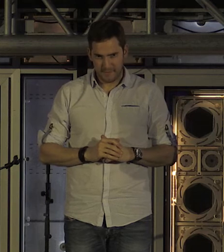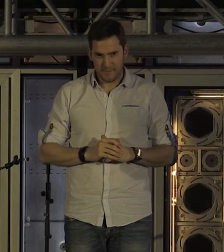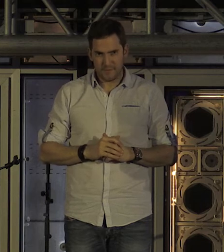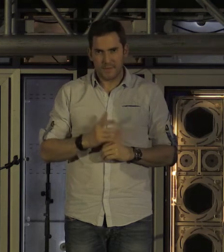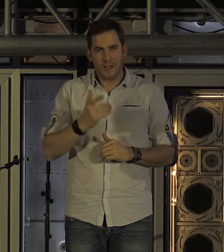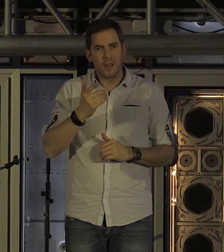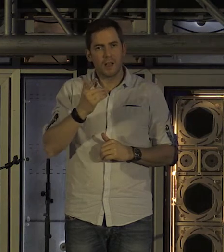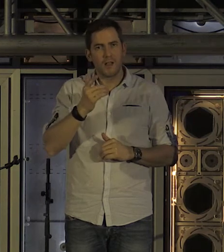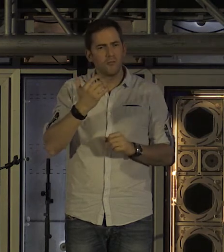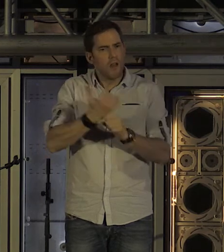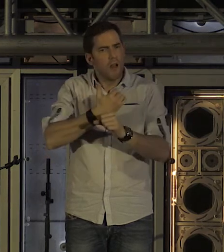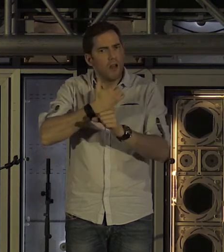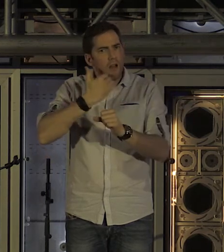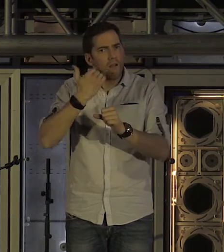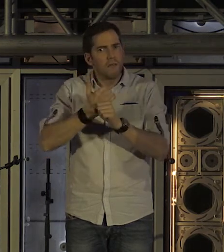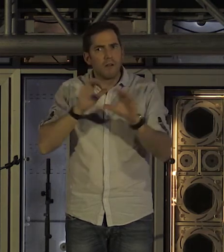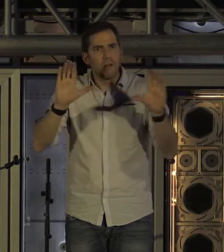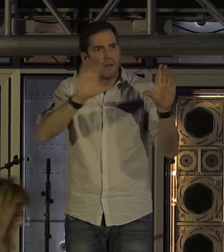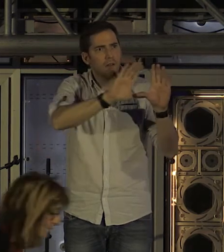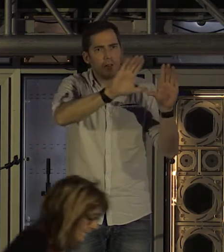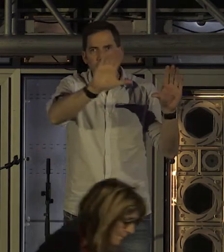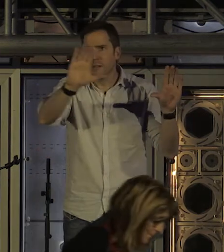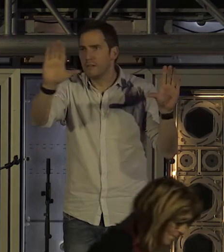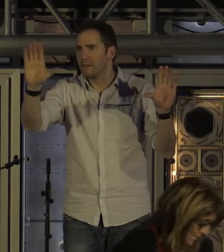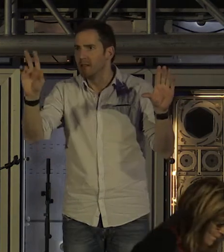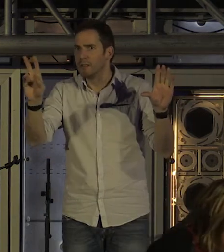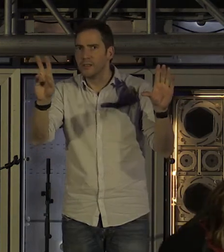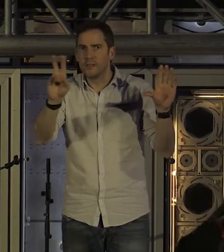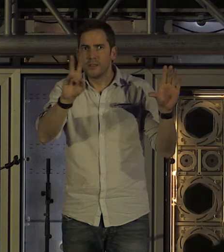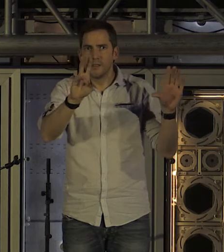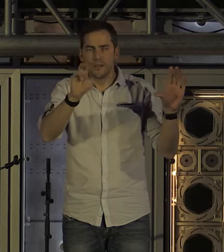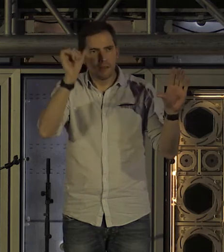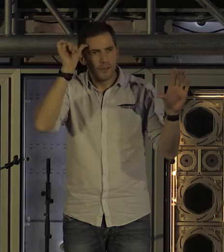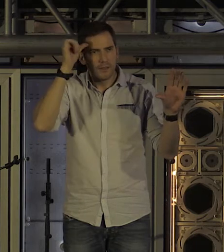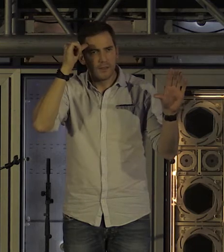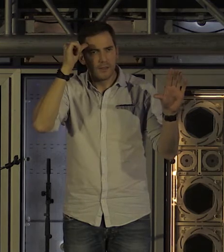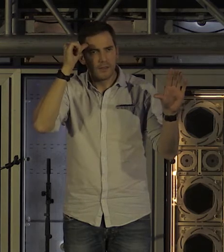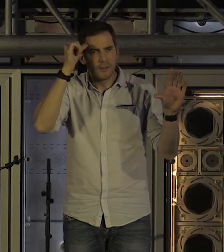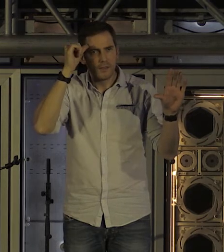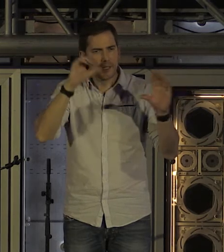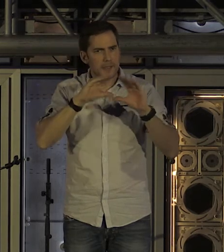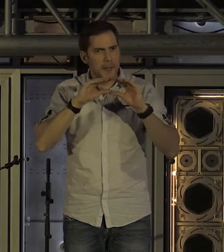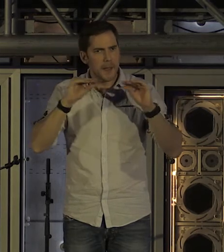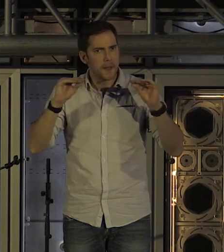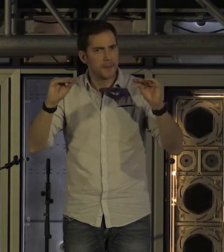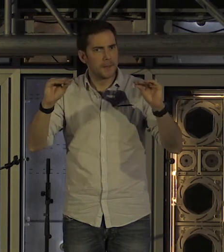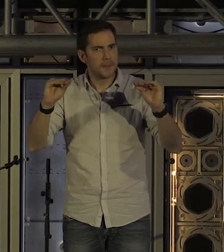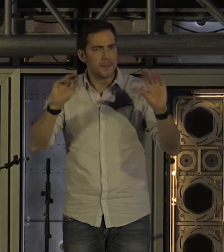Chaque voix possède en réserve une note de silence.